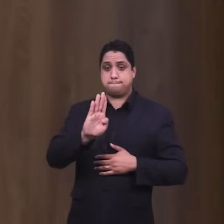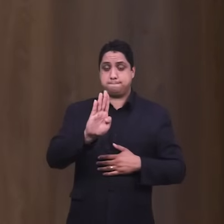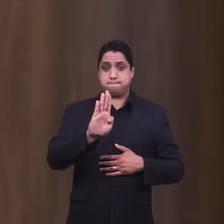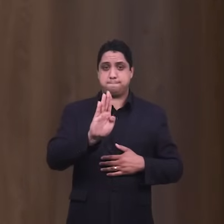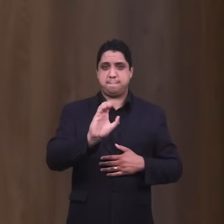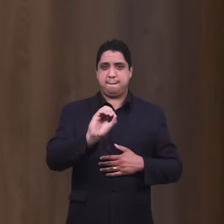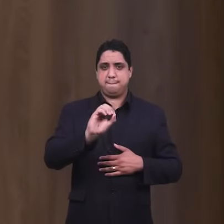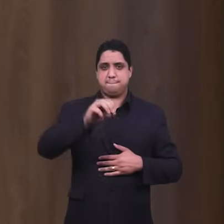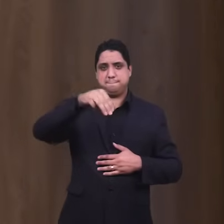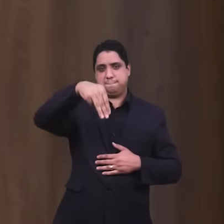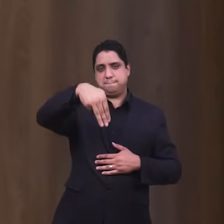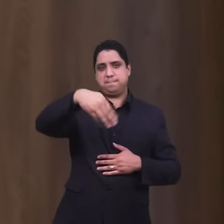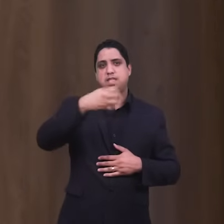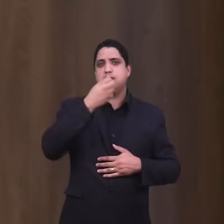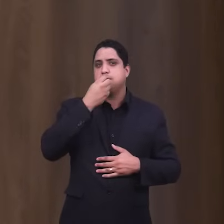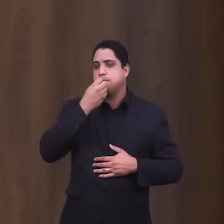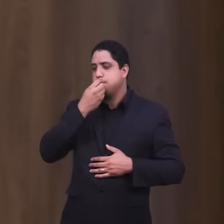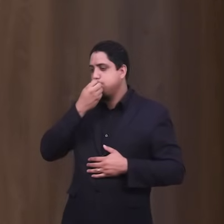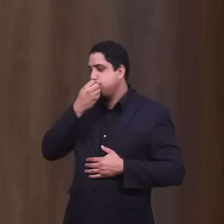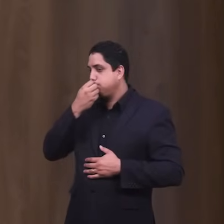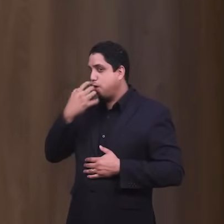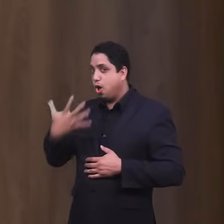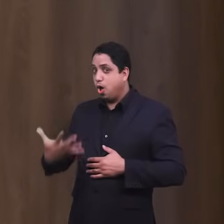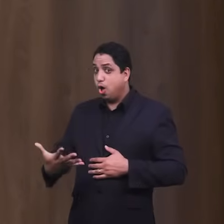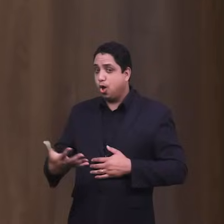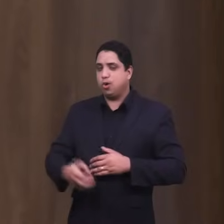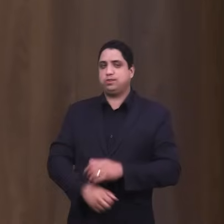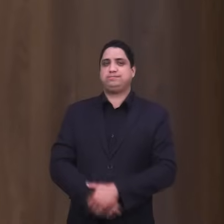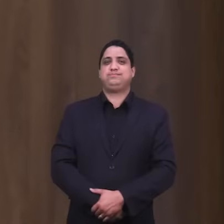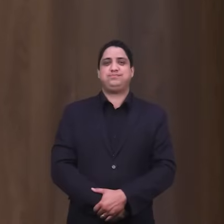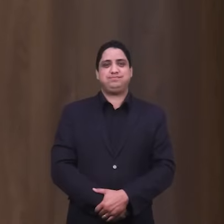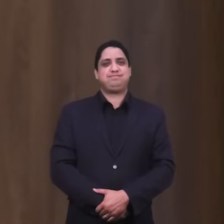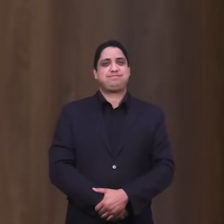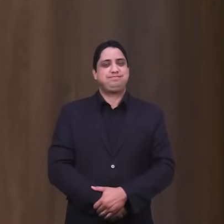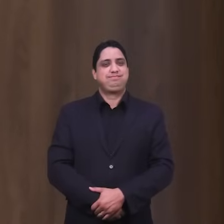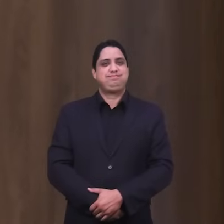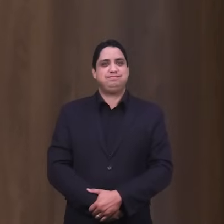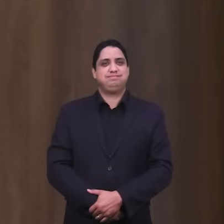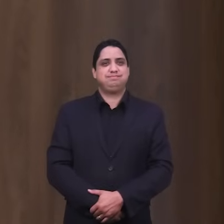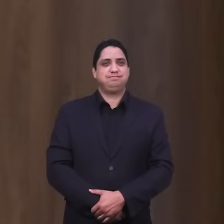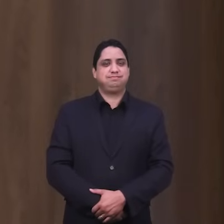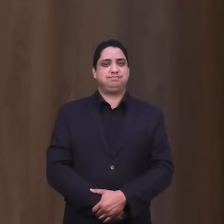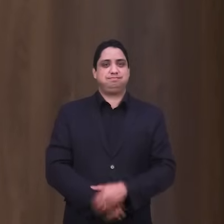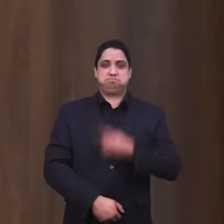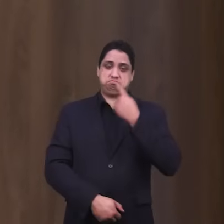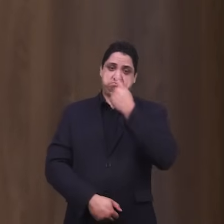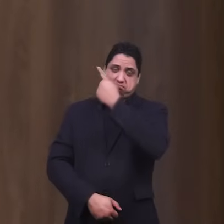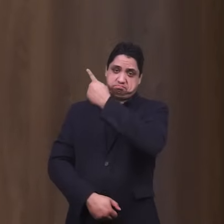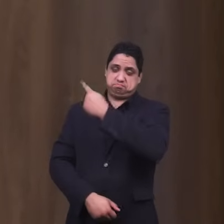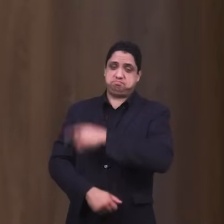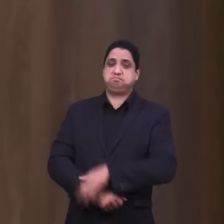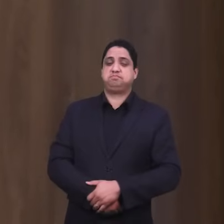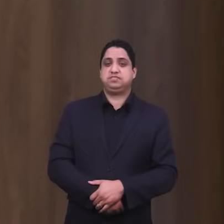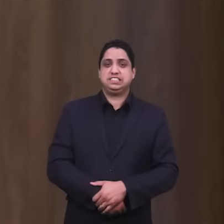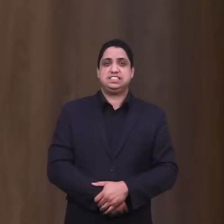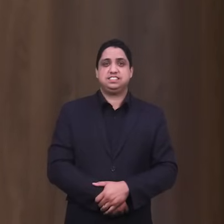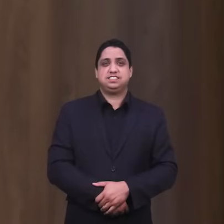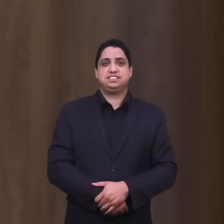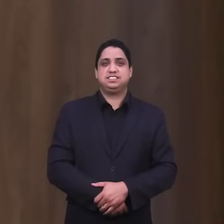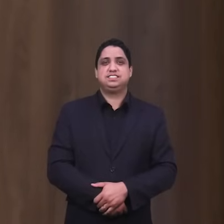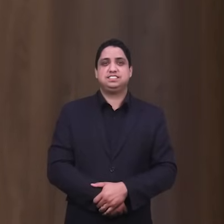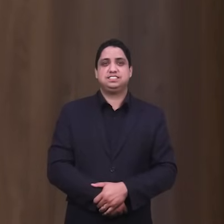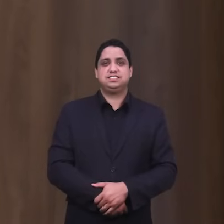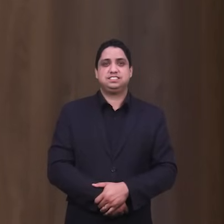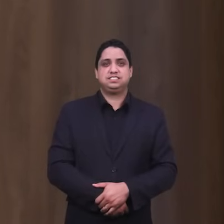explode aqui, ó. Eu vou virar de ladinho para vocês pegarem, ó, para baixo. Bom, bem, boa é o